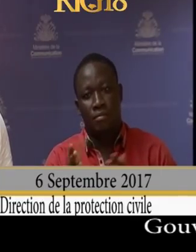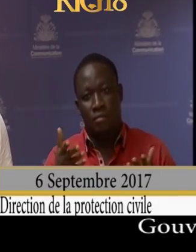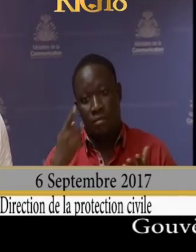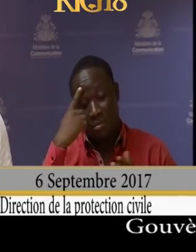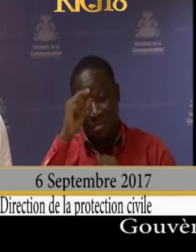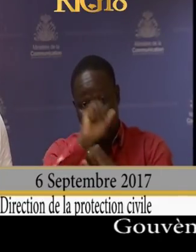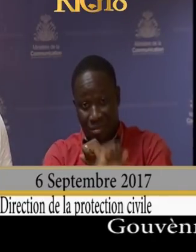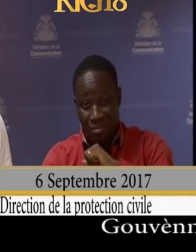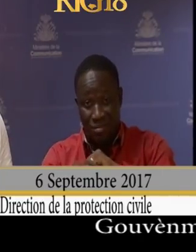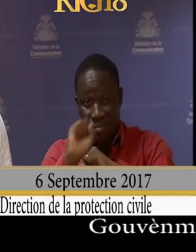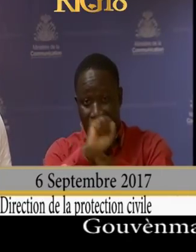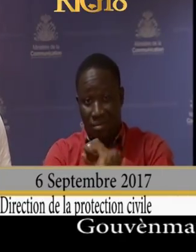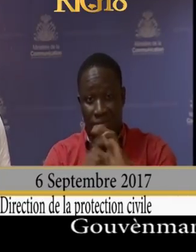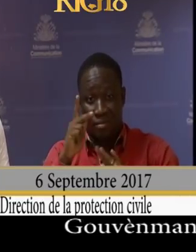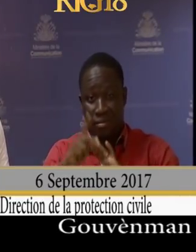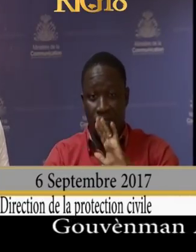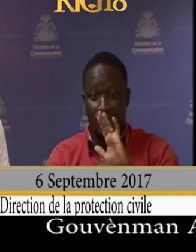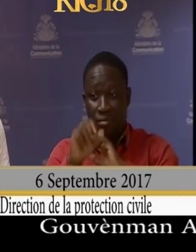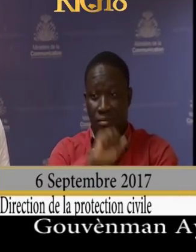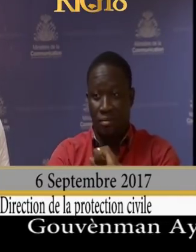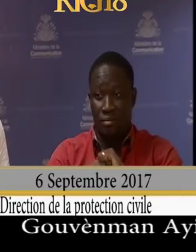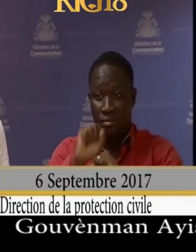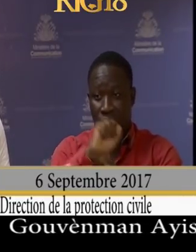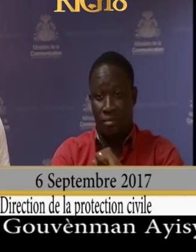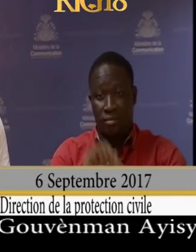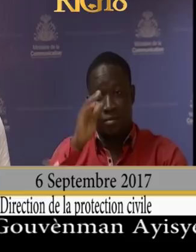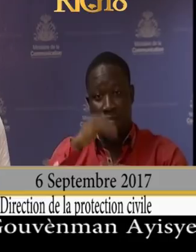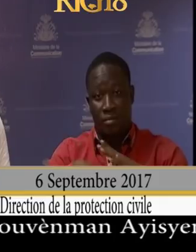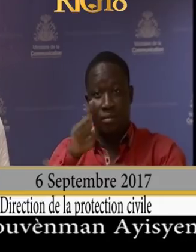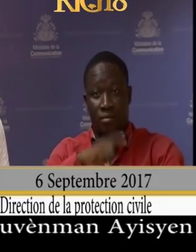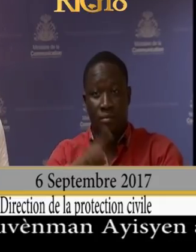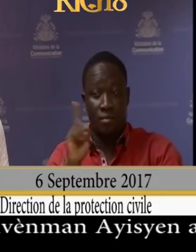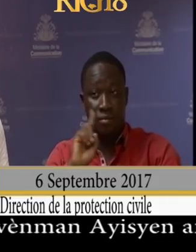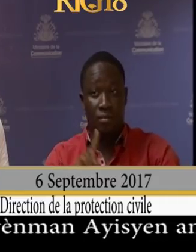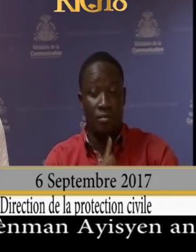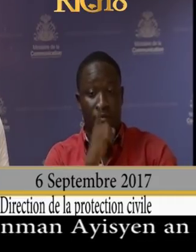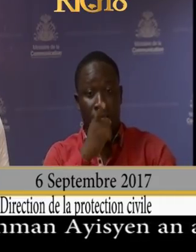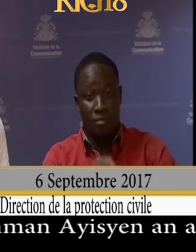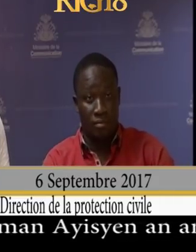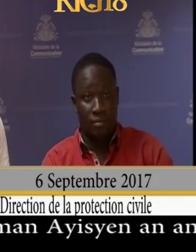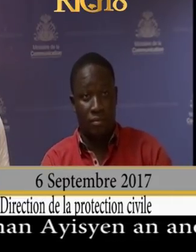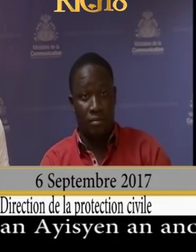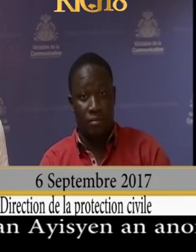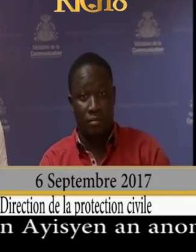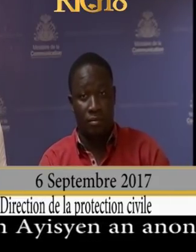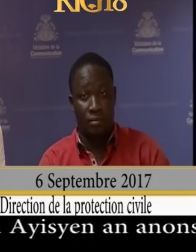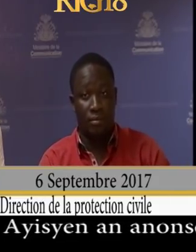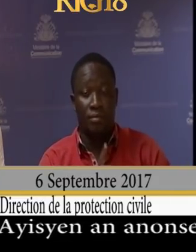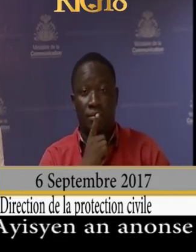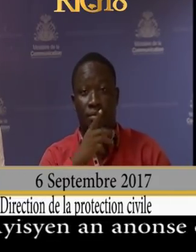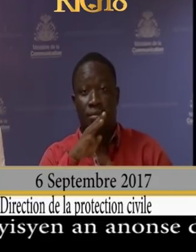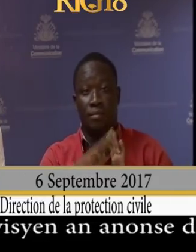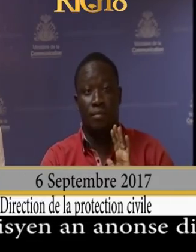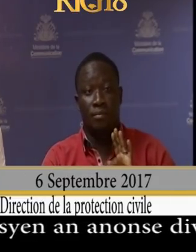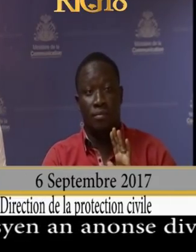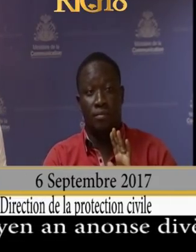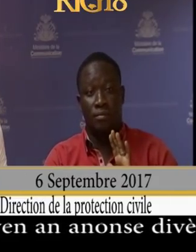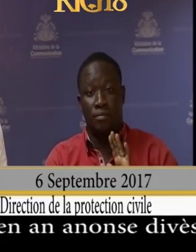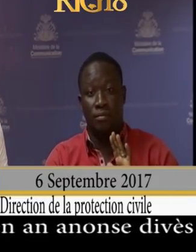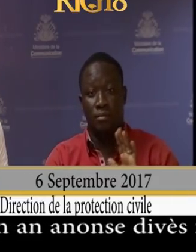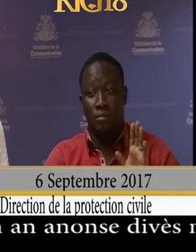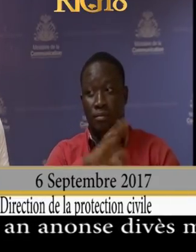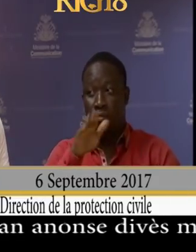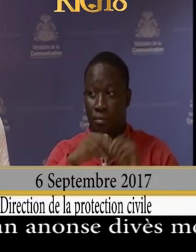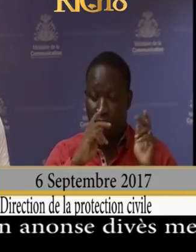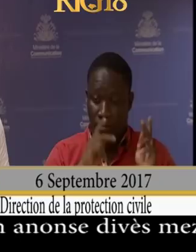yo. Et moi pense que là nous dans une situation côté que c'est du sérieux ça qu'a fait là lui quand même et l'a présenté selon toute